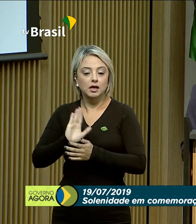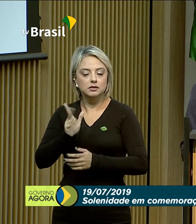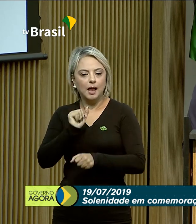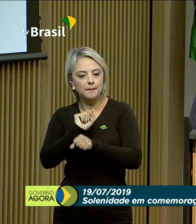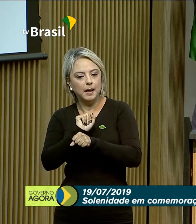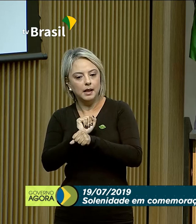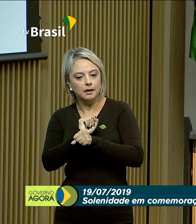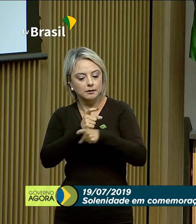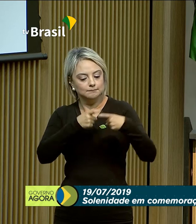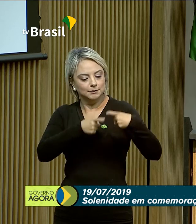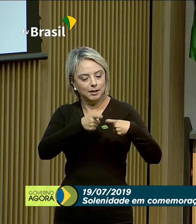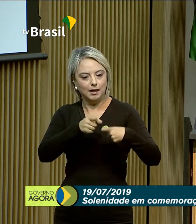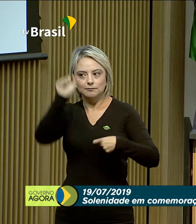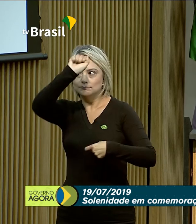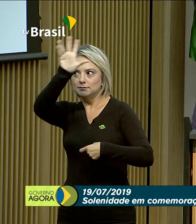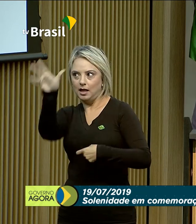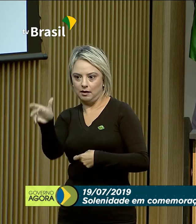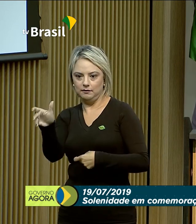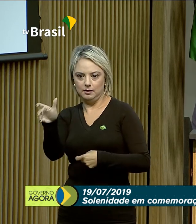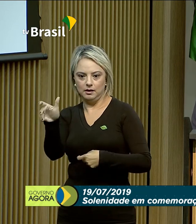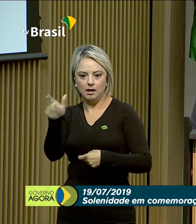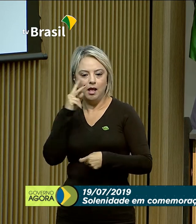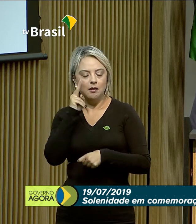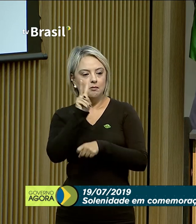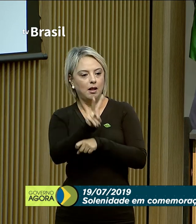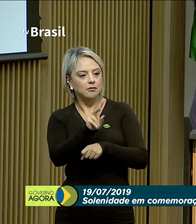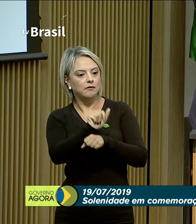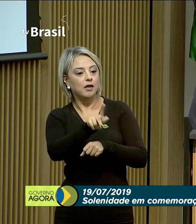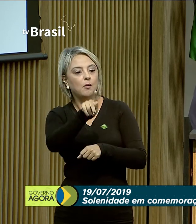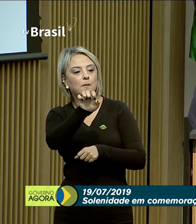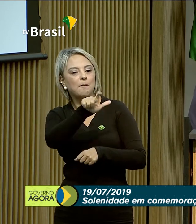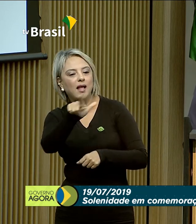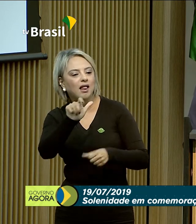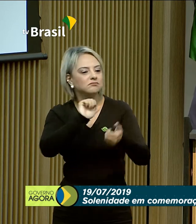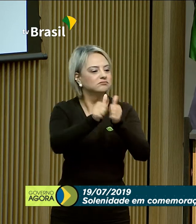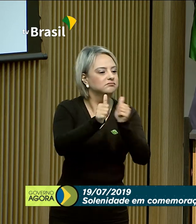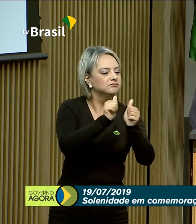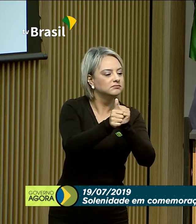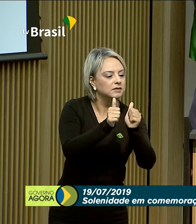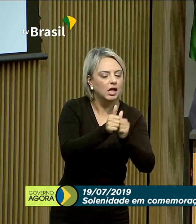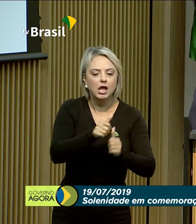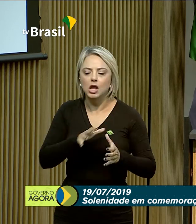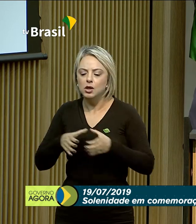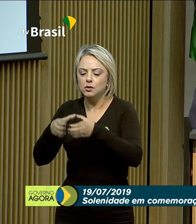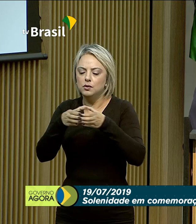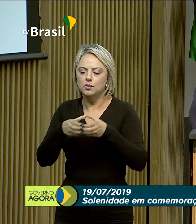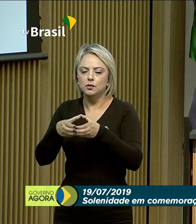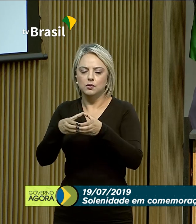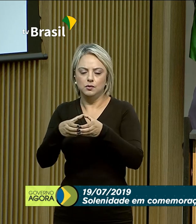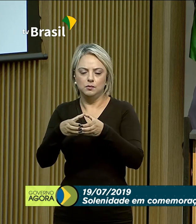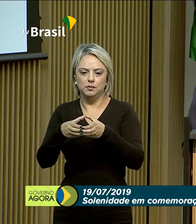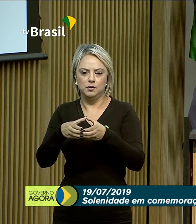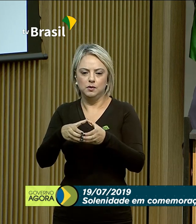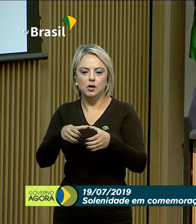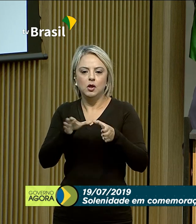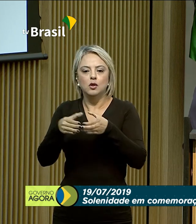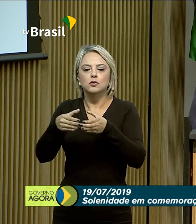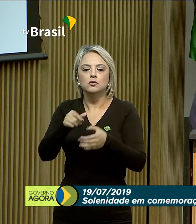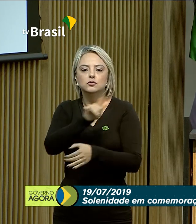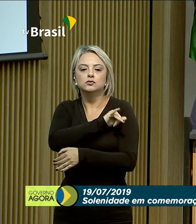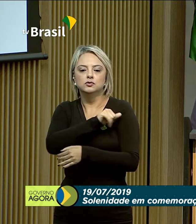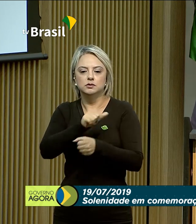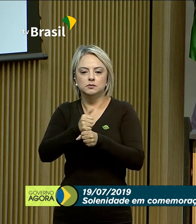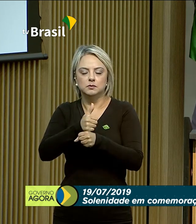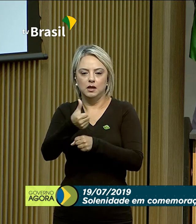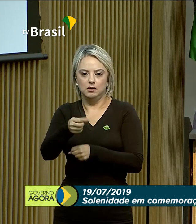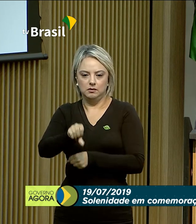paramos uma guerra na África, em Biafra, para assistirem o Rei Pelé e seus companheiros do Santos Futebol Clube, nos idos de